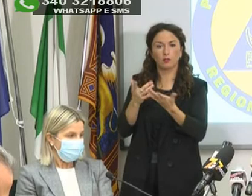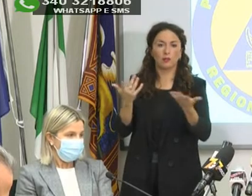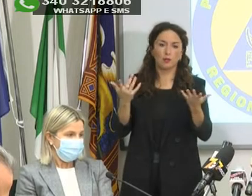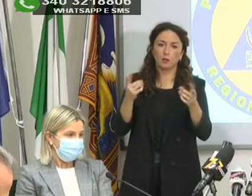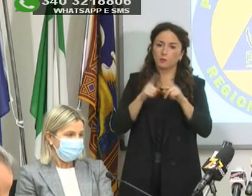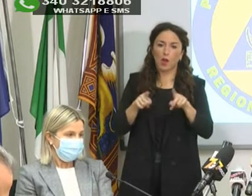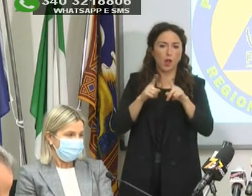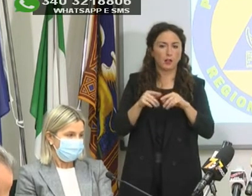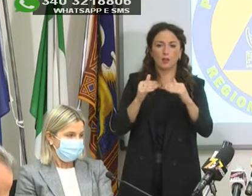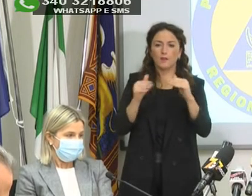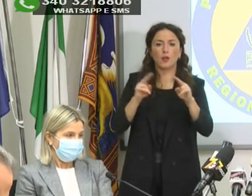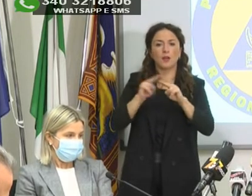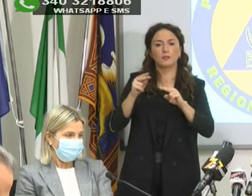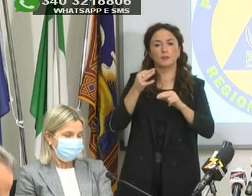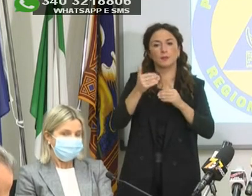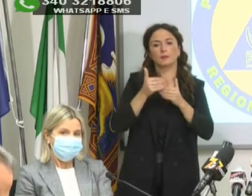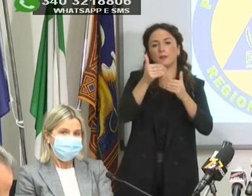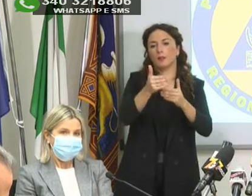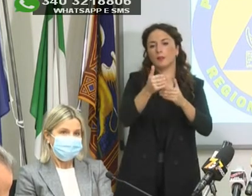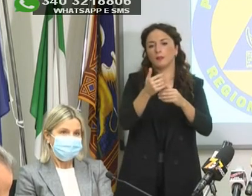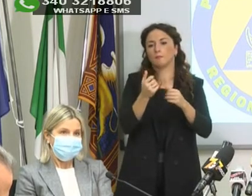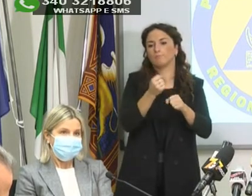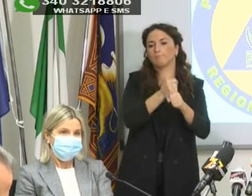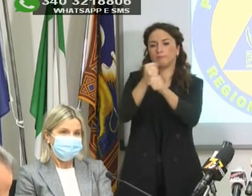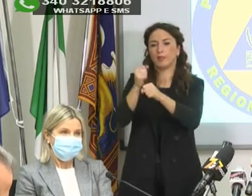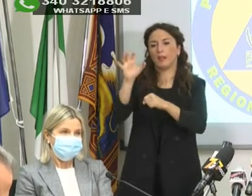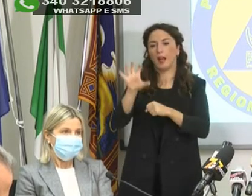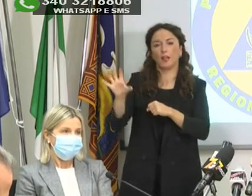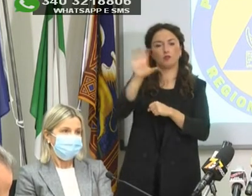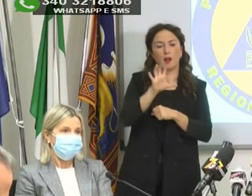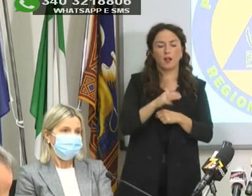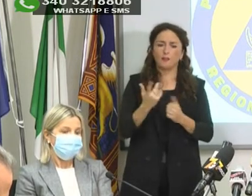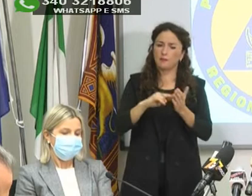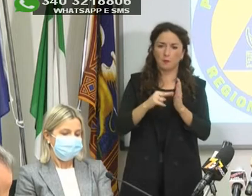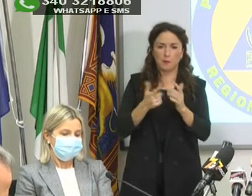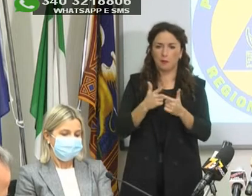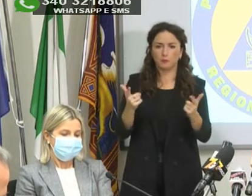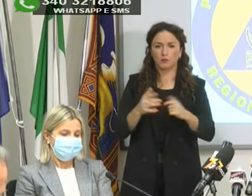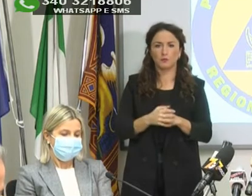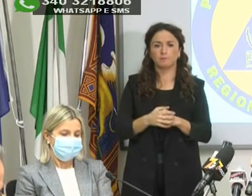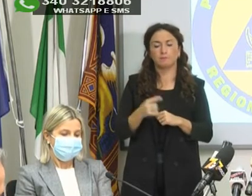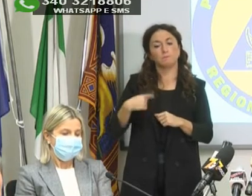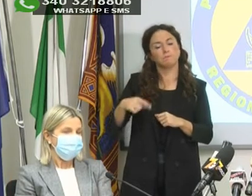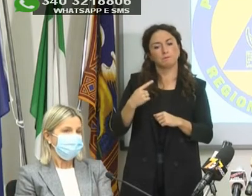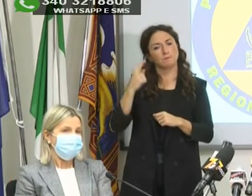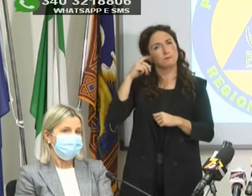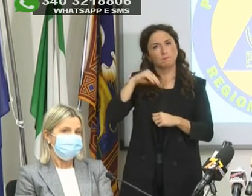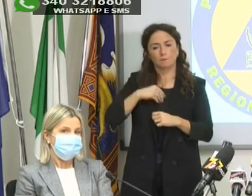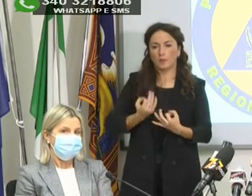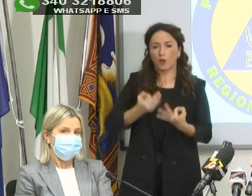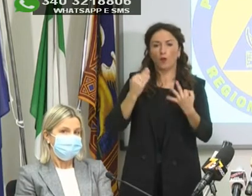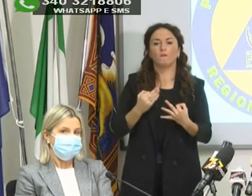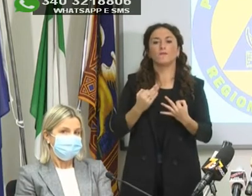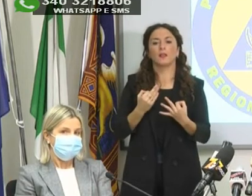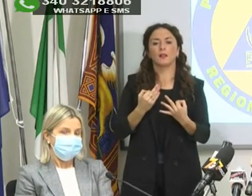livello nazionale hanno rimandato gli accordi regionali, no? Non c'è nessun problema. Noi siamo convinti che questa fase, anche